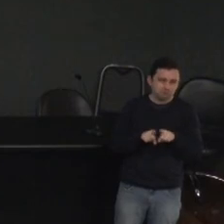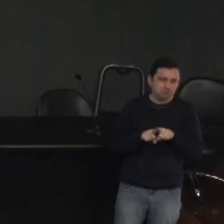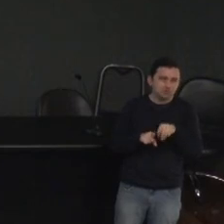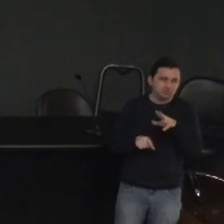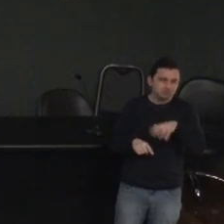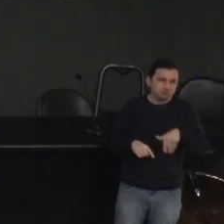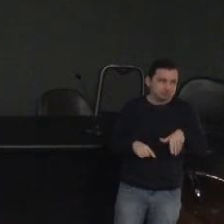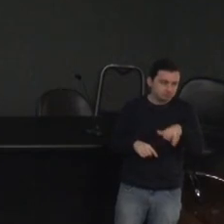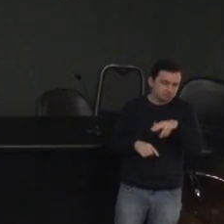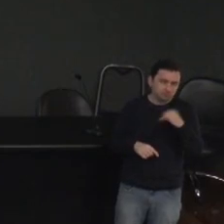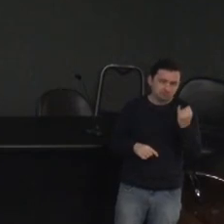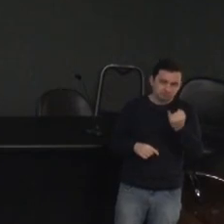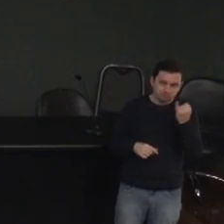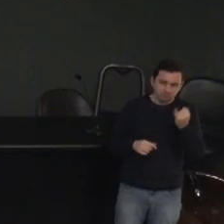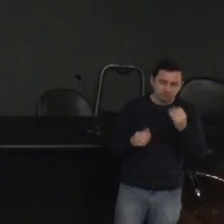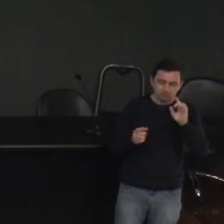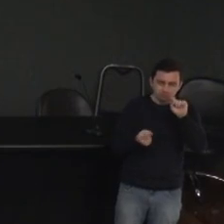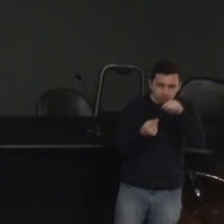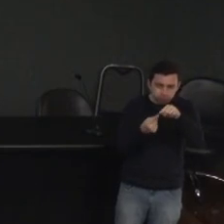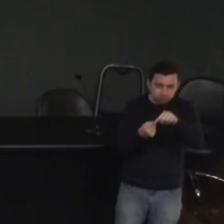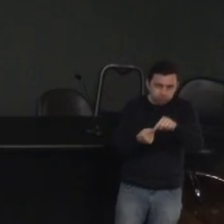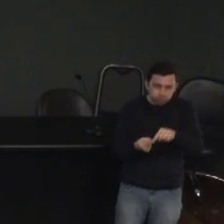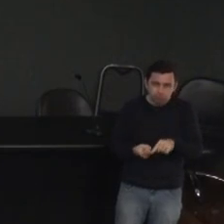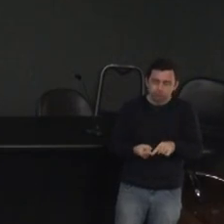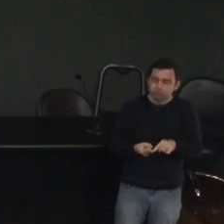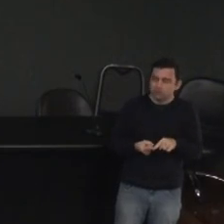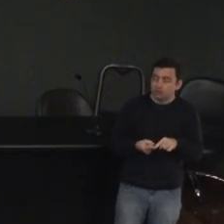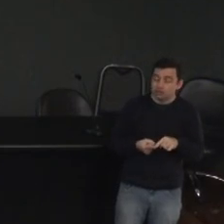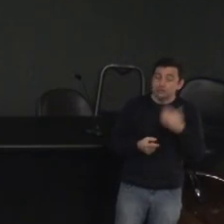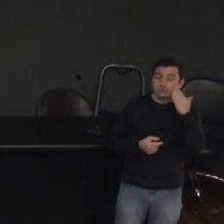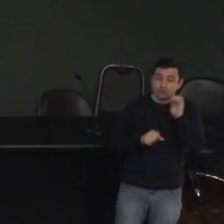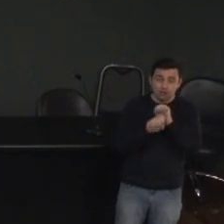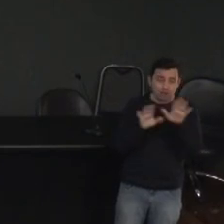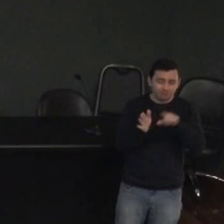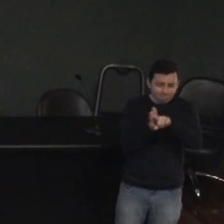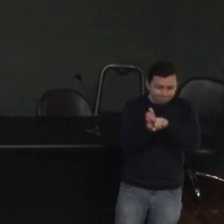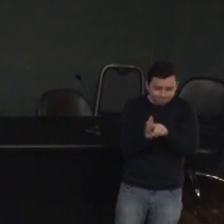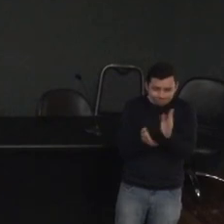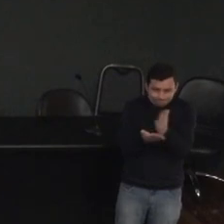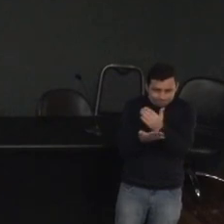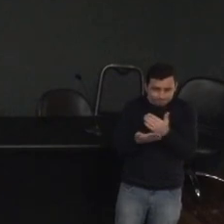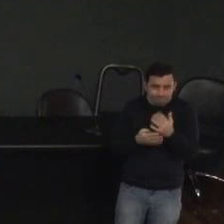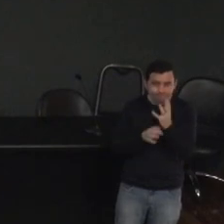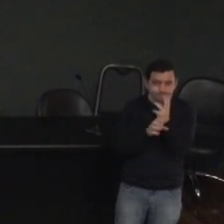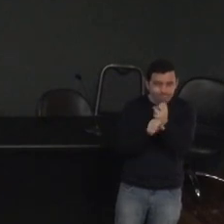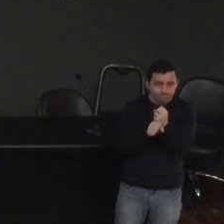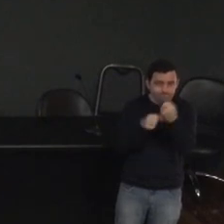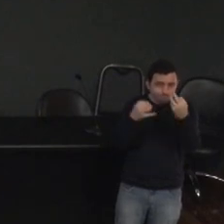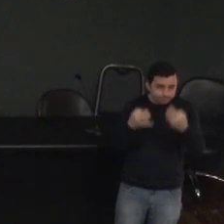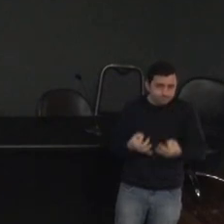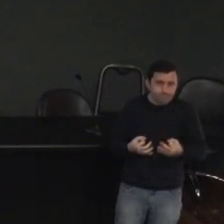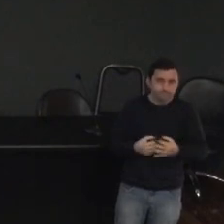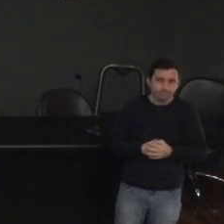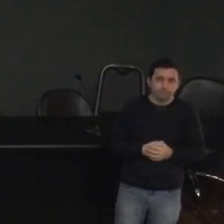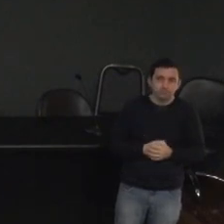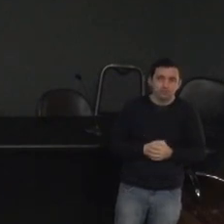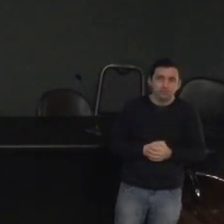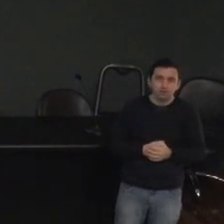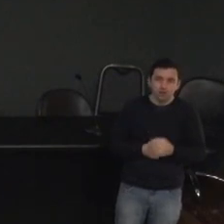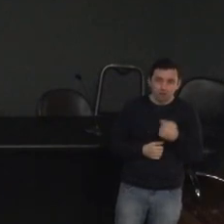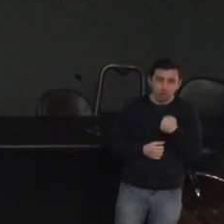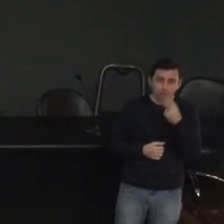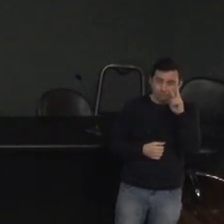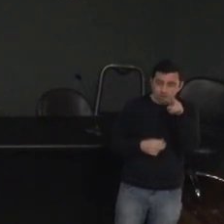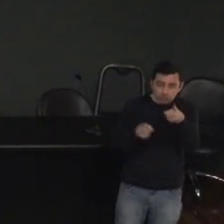finalidade e entendendo isso eu vou ter um bom inventário de dados então eu vou lá na Controladoria e daí eu vejo com a Gláucia